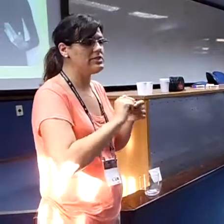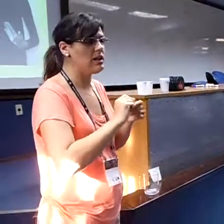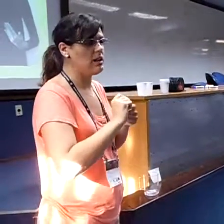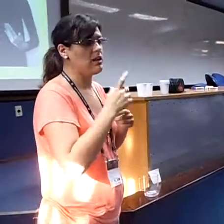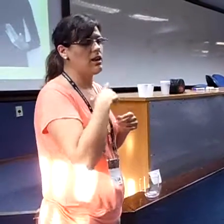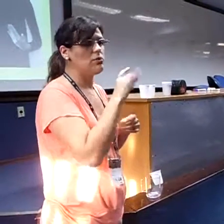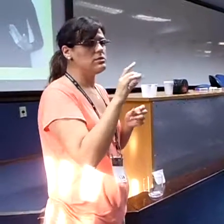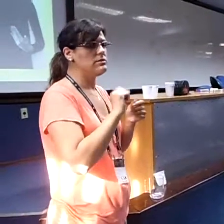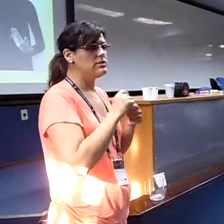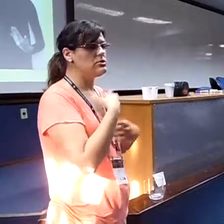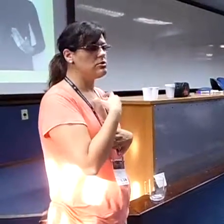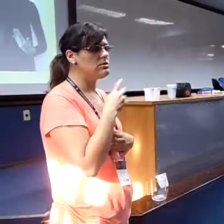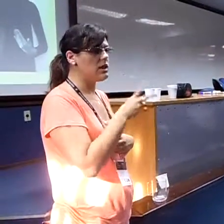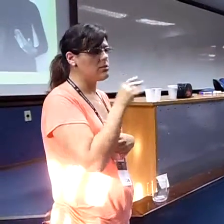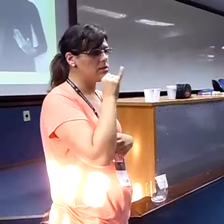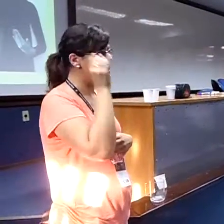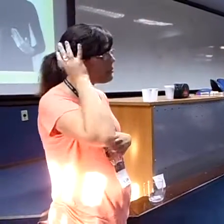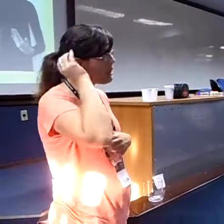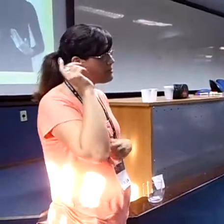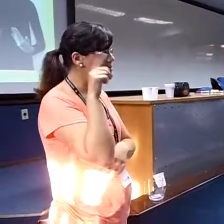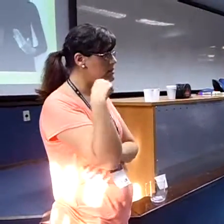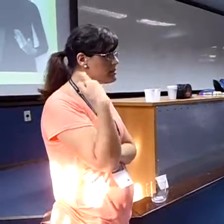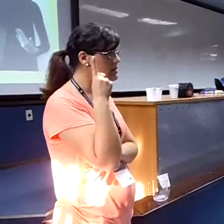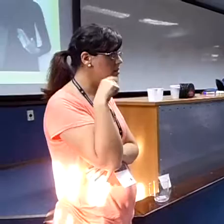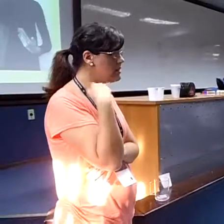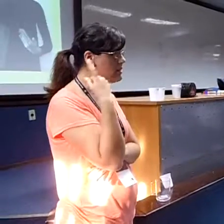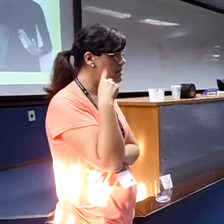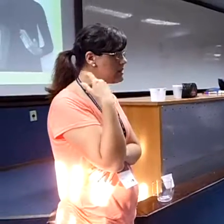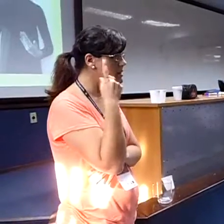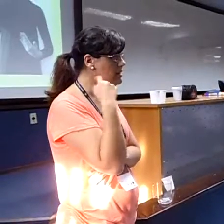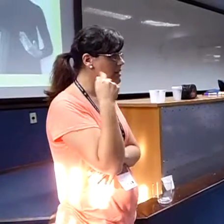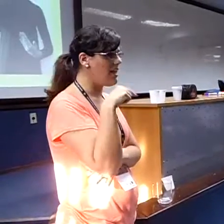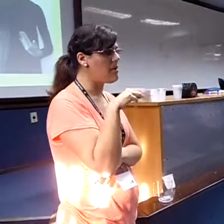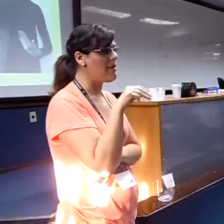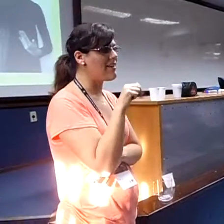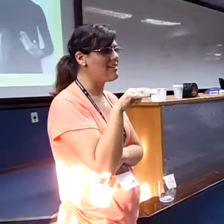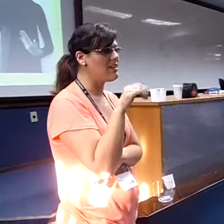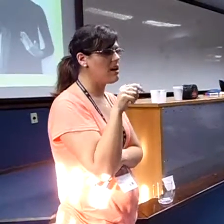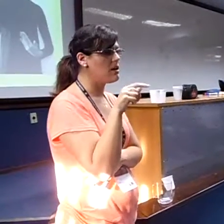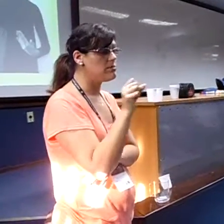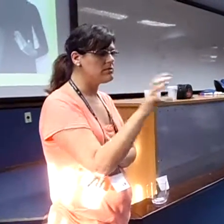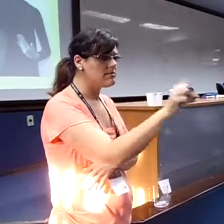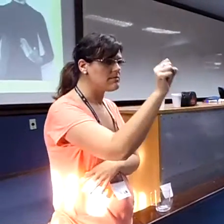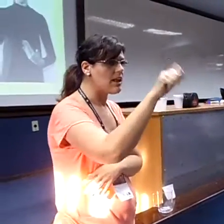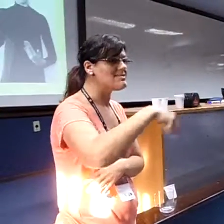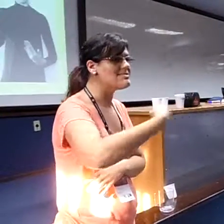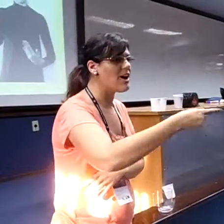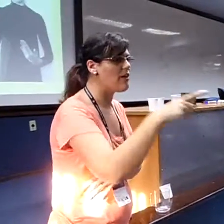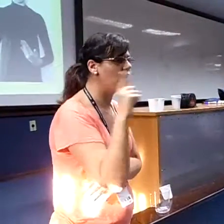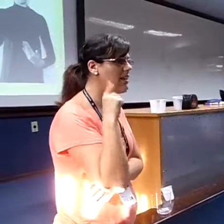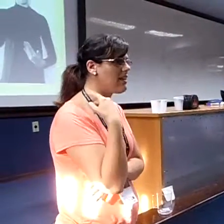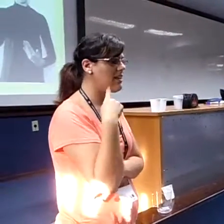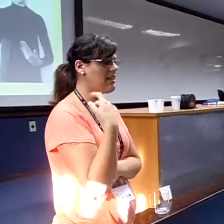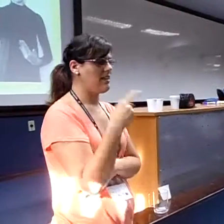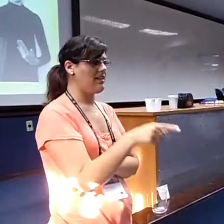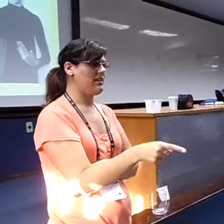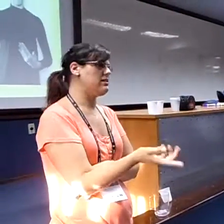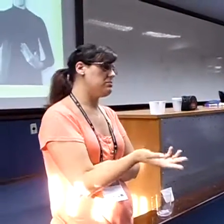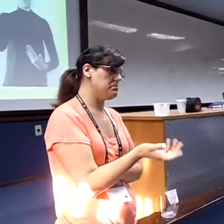tempo, né, a gente teria sempre uma característica, um sinal, por exemplo, a pessoa, né, que fica com uma mania, né, mexendo no